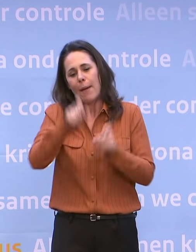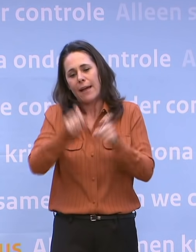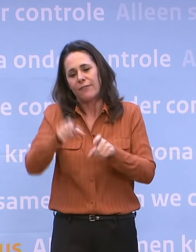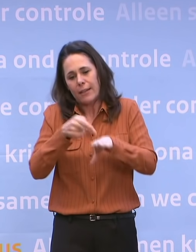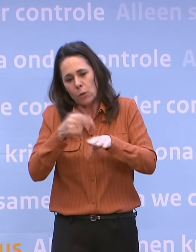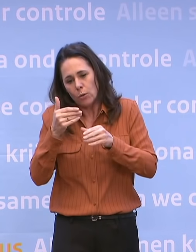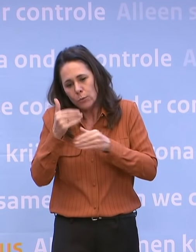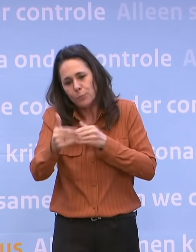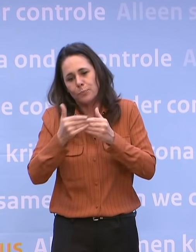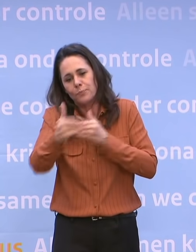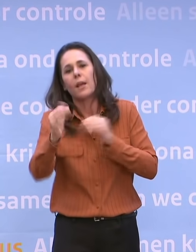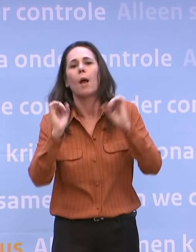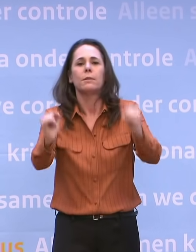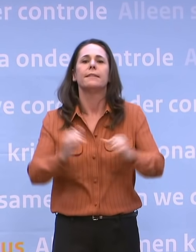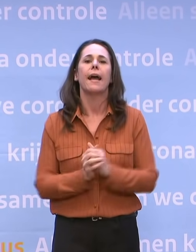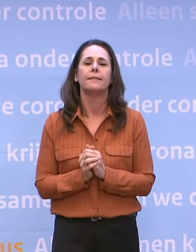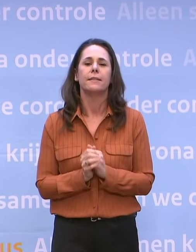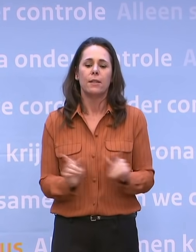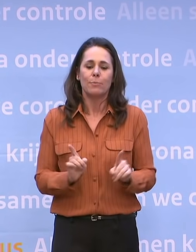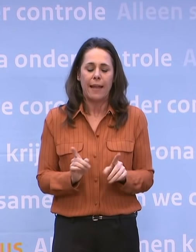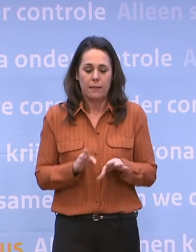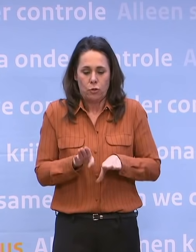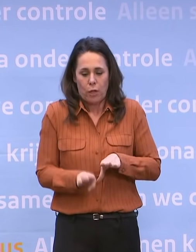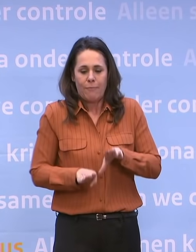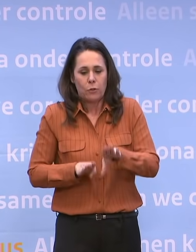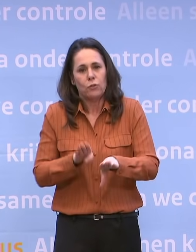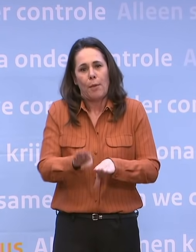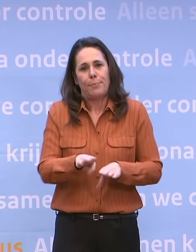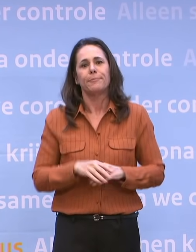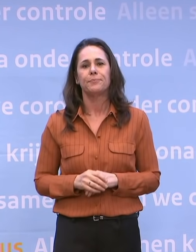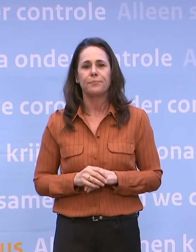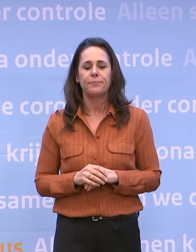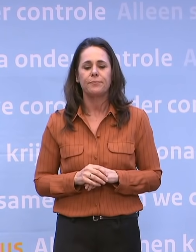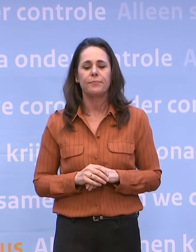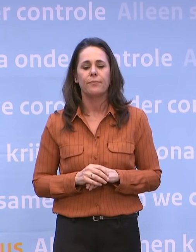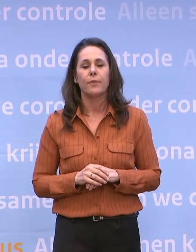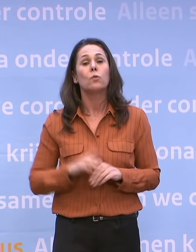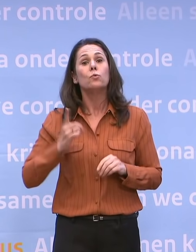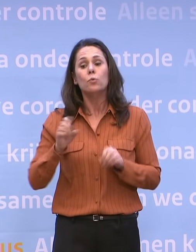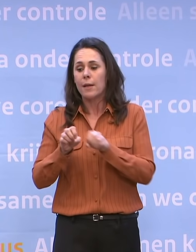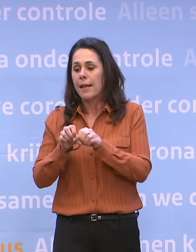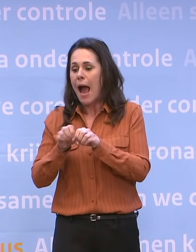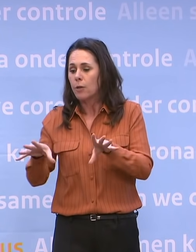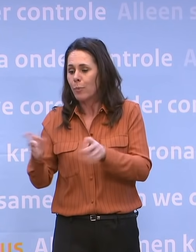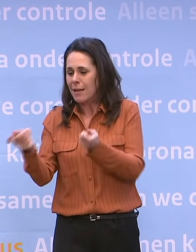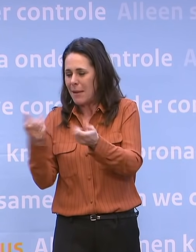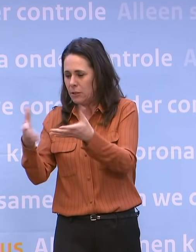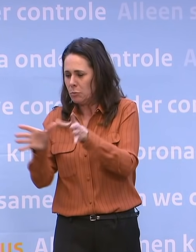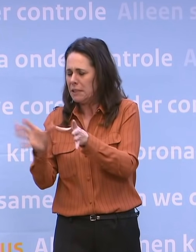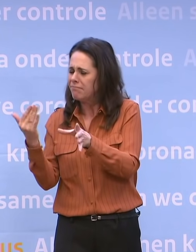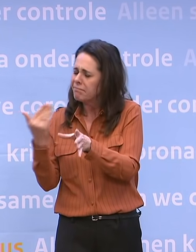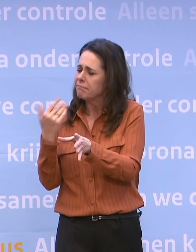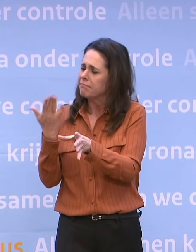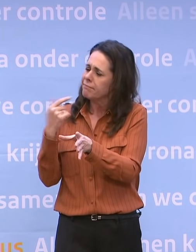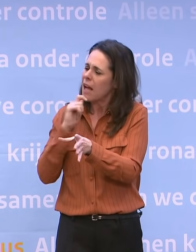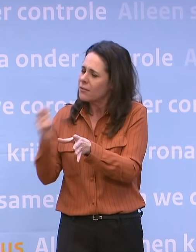die capaciteit zitten. En daarom doen we het stap voor stap. We hebben nu eerst het Outbreak Management Team gevraagd te adviseren over wat nou met